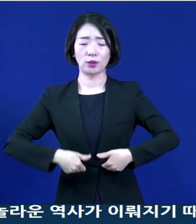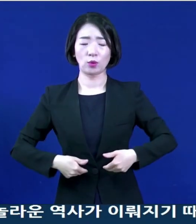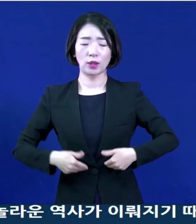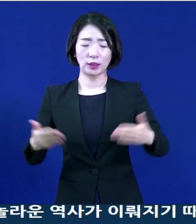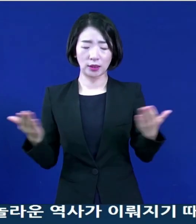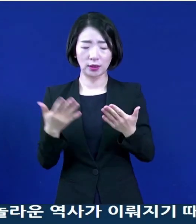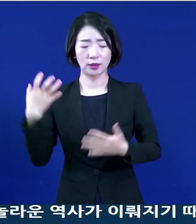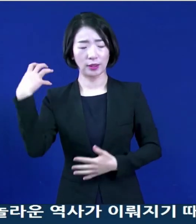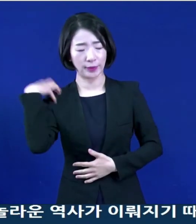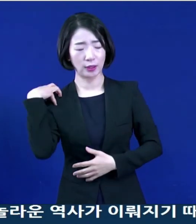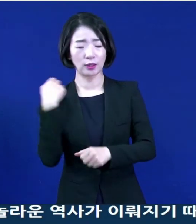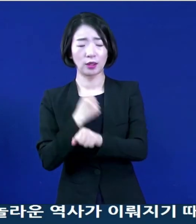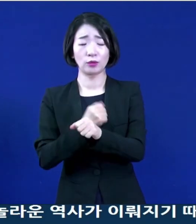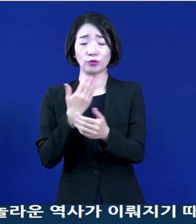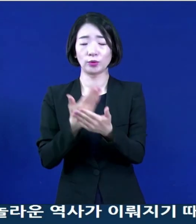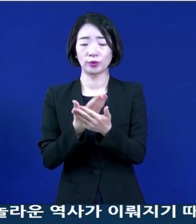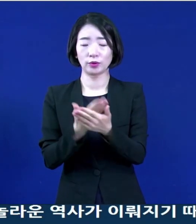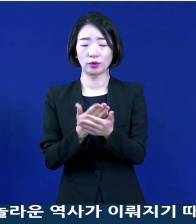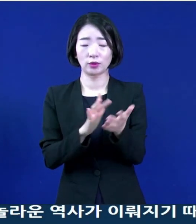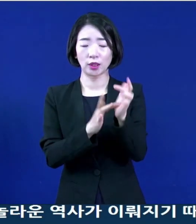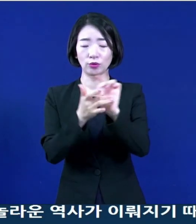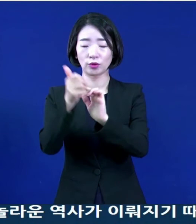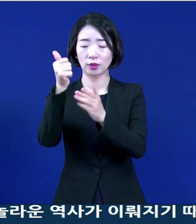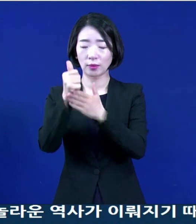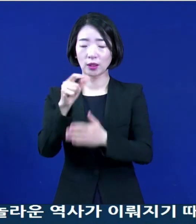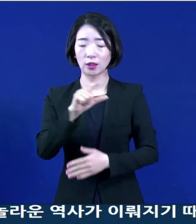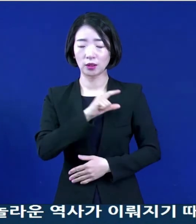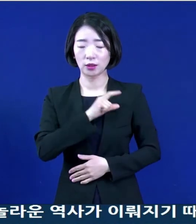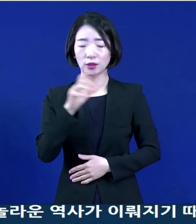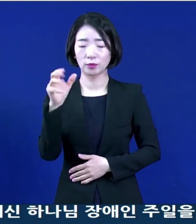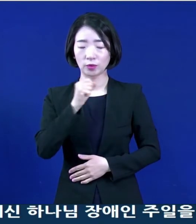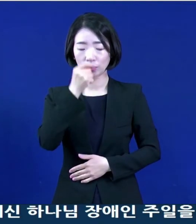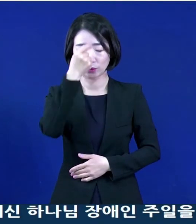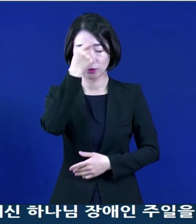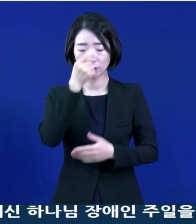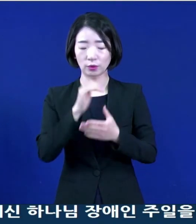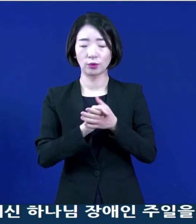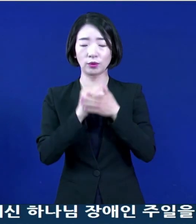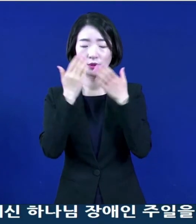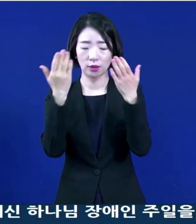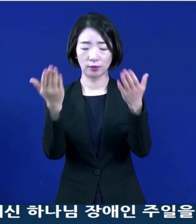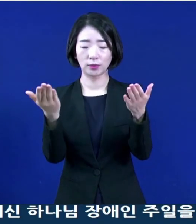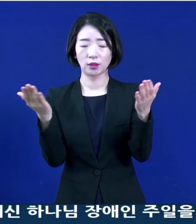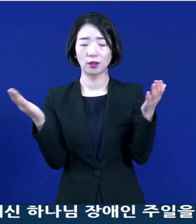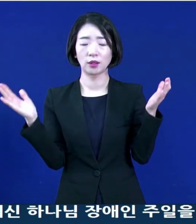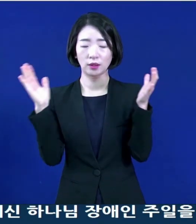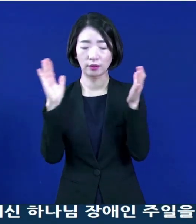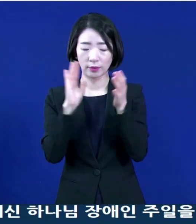비추어 주시옵소서. 예수님 이름으로 기도하옵나이다. 아멘.